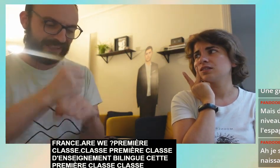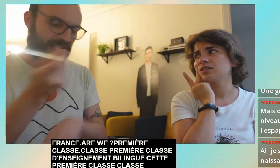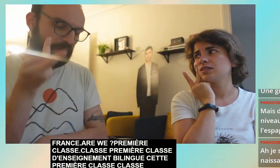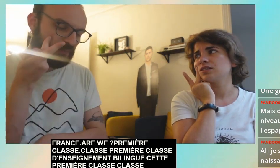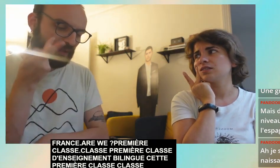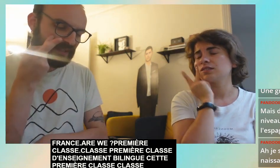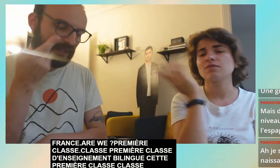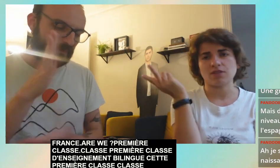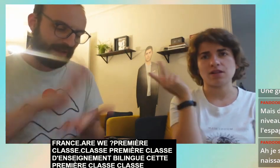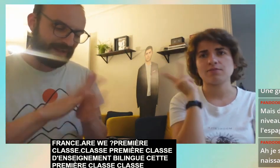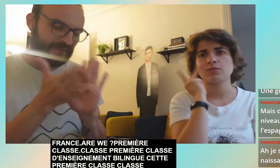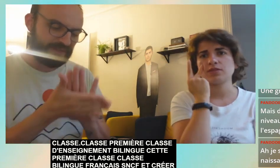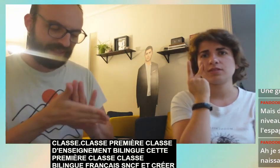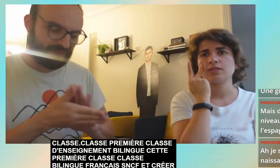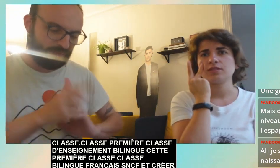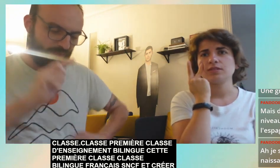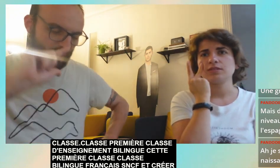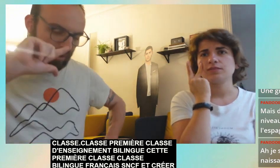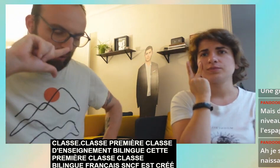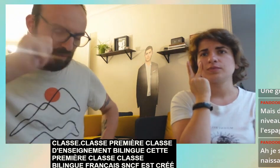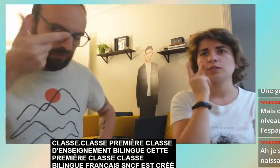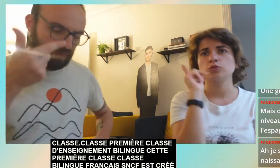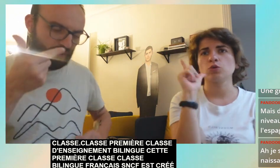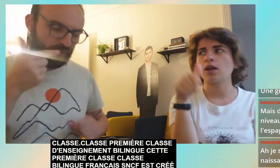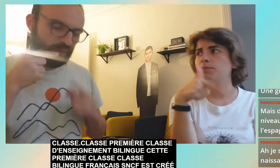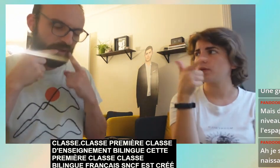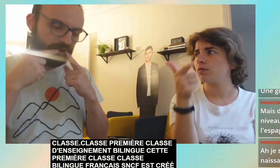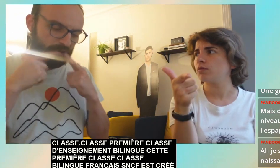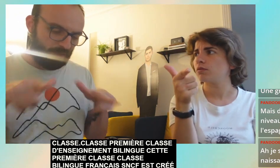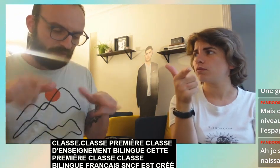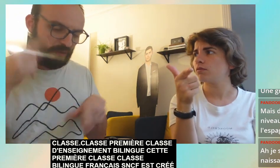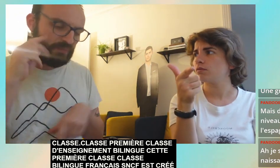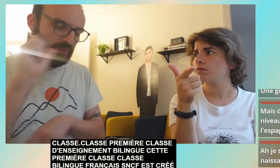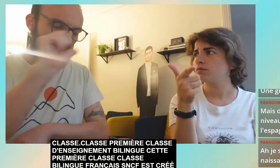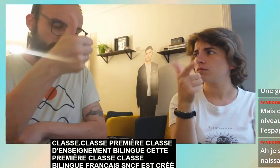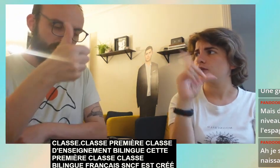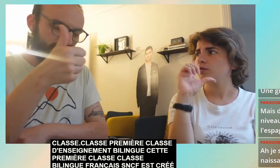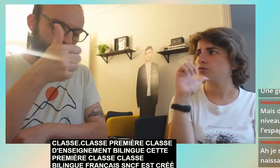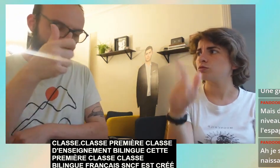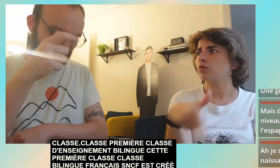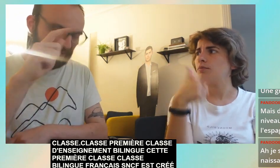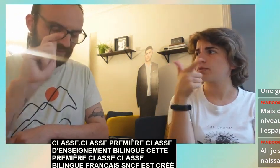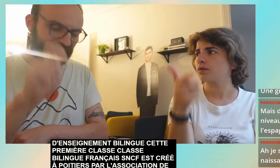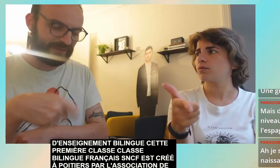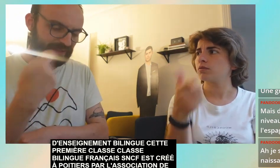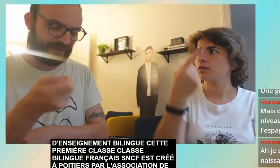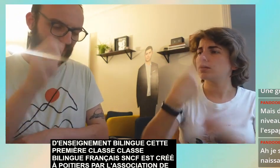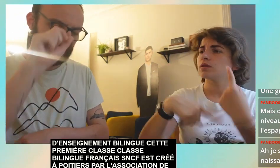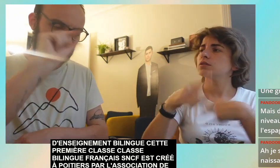créée à Poitiers par l'association de langue pour une éducation, voilà,